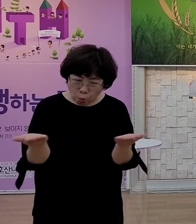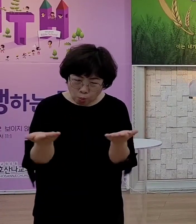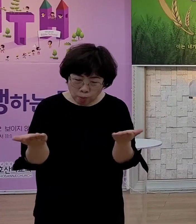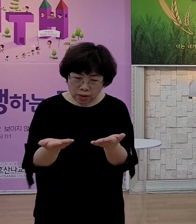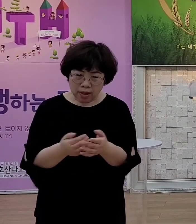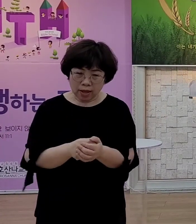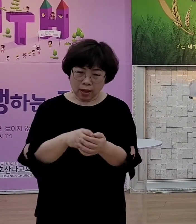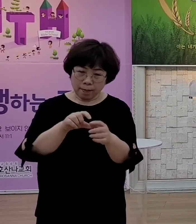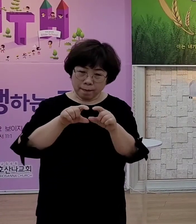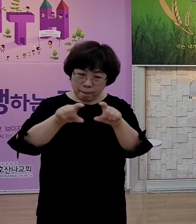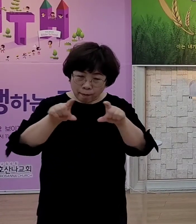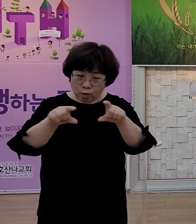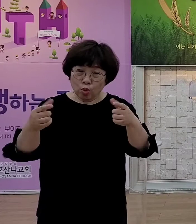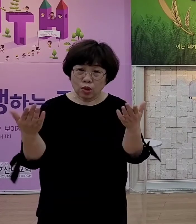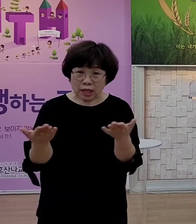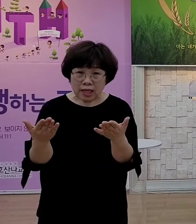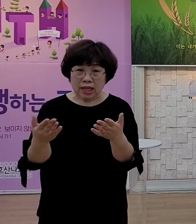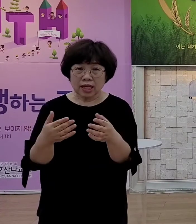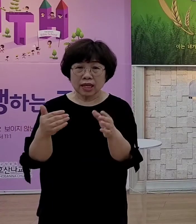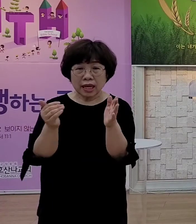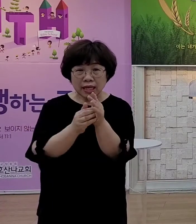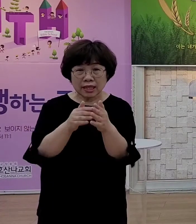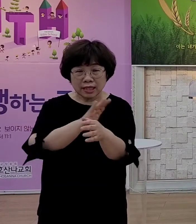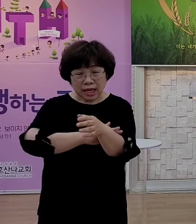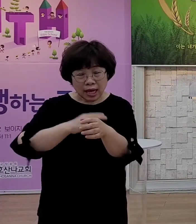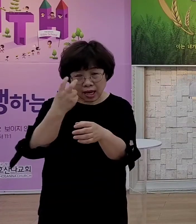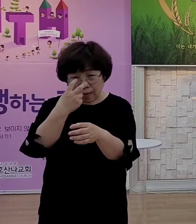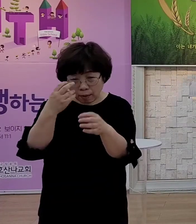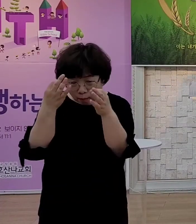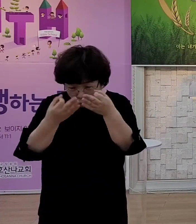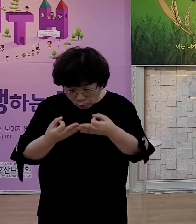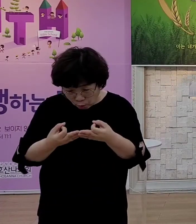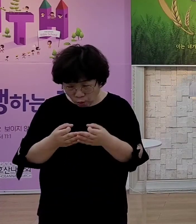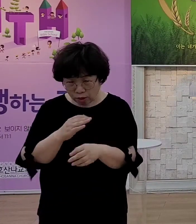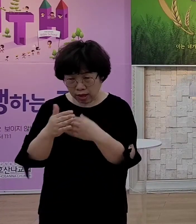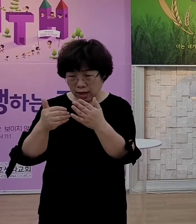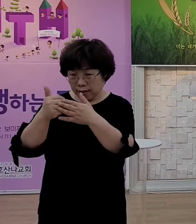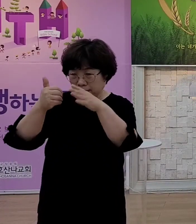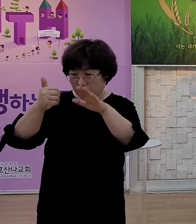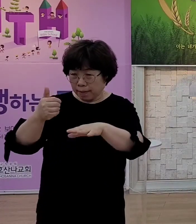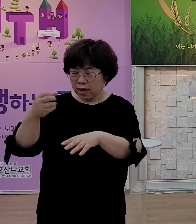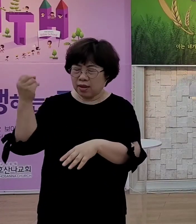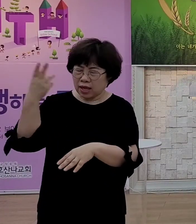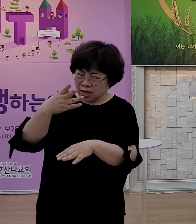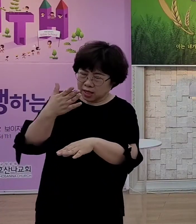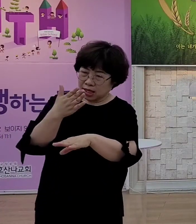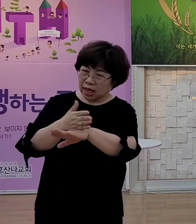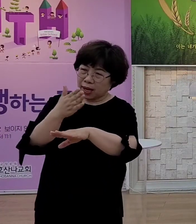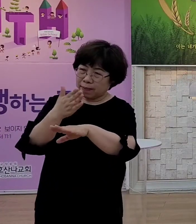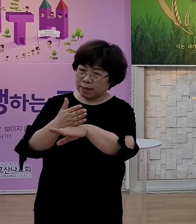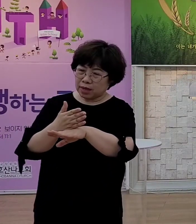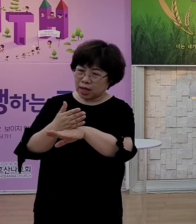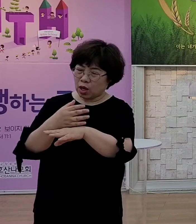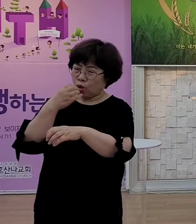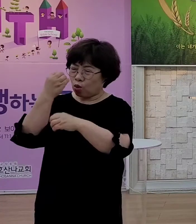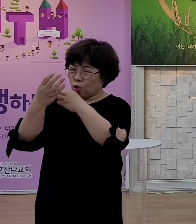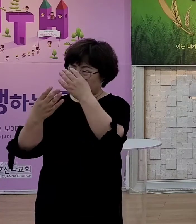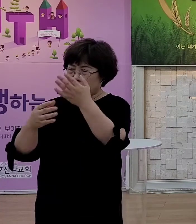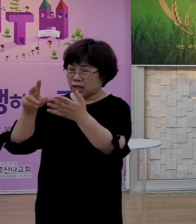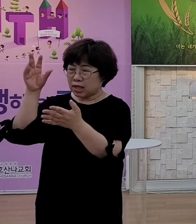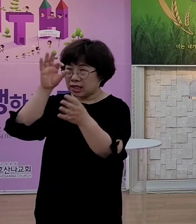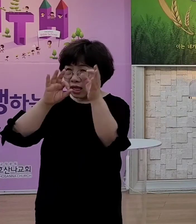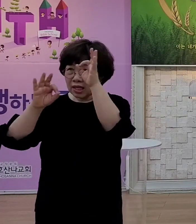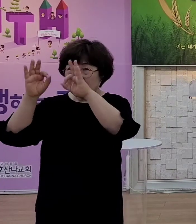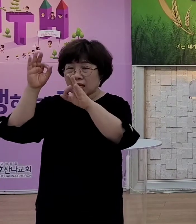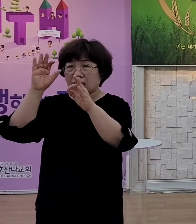것 가운데서 우리가 작은 부분까지 잘 살펴보면서 여러분 하나님 앞에 다시 한번 감사할 수 있는 제목들을